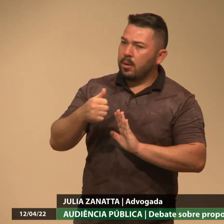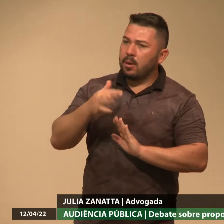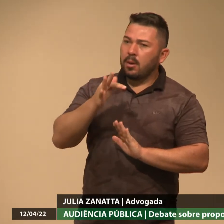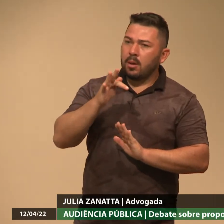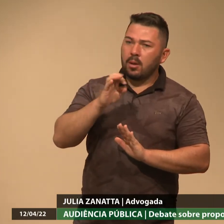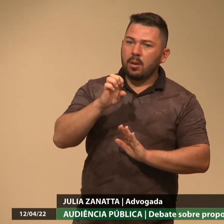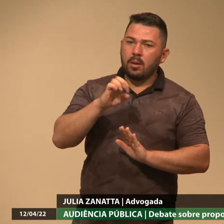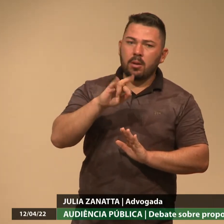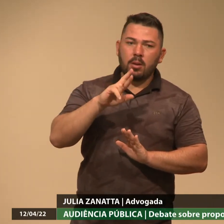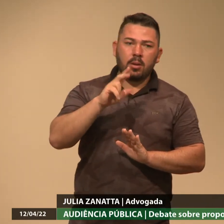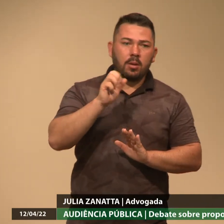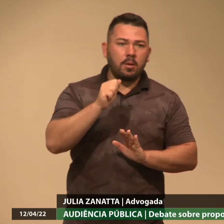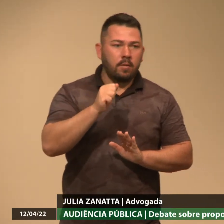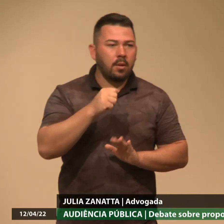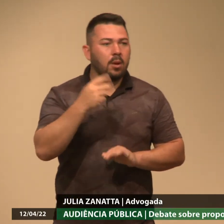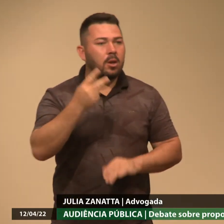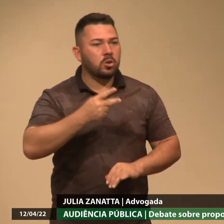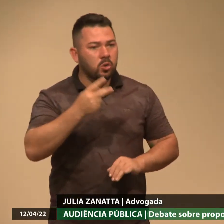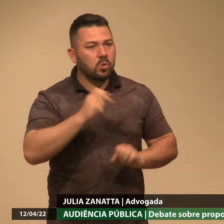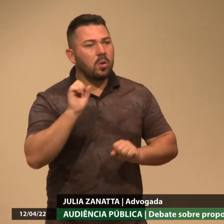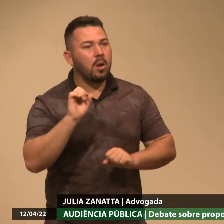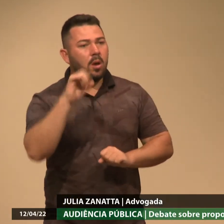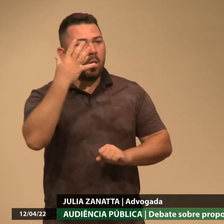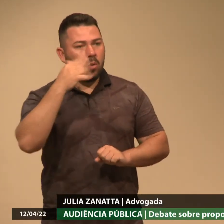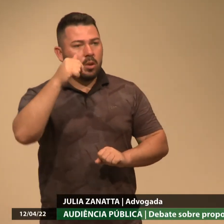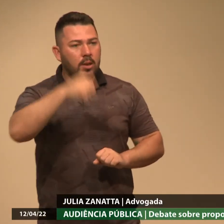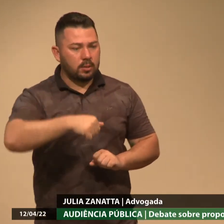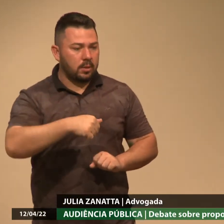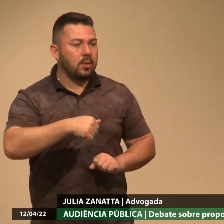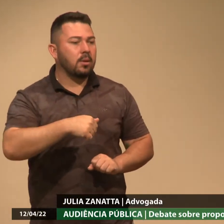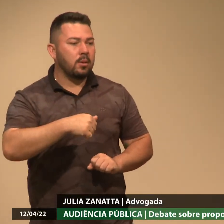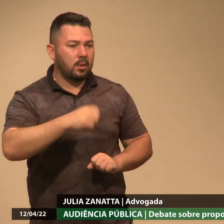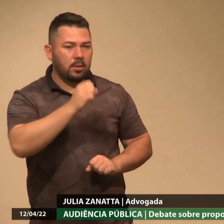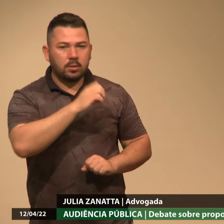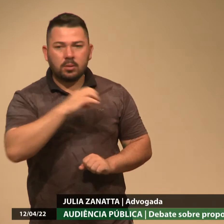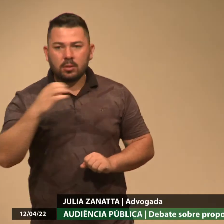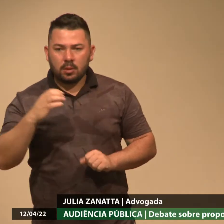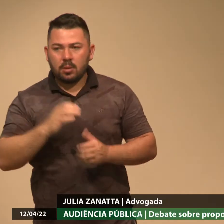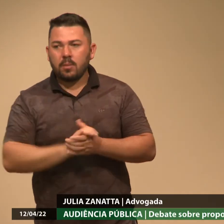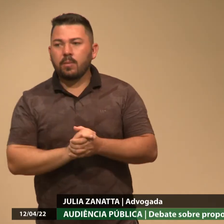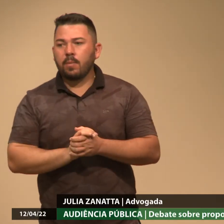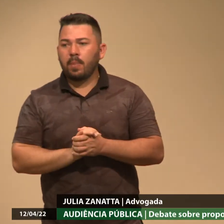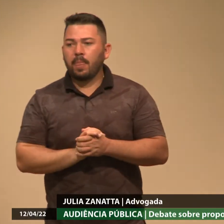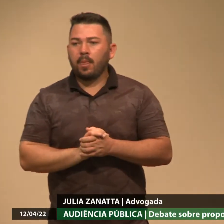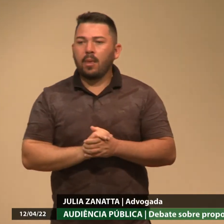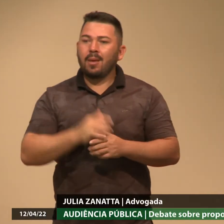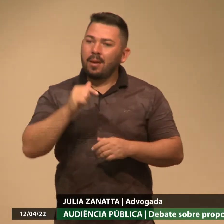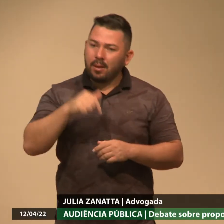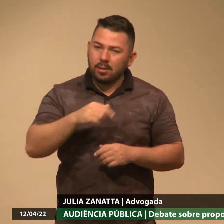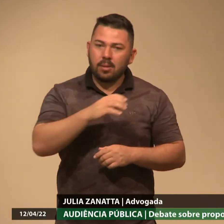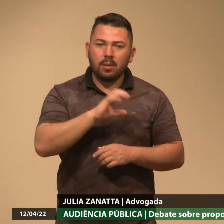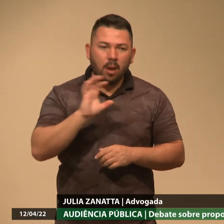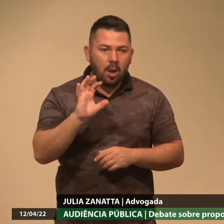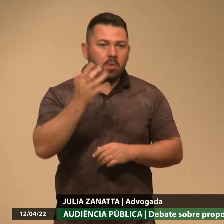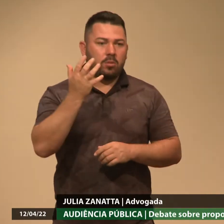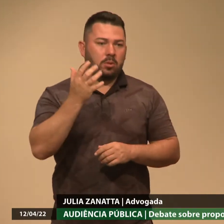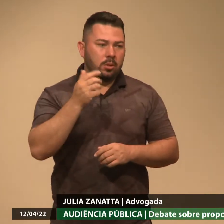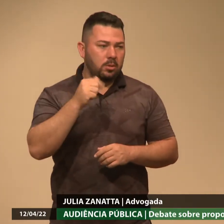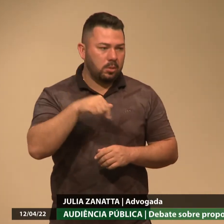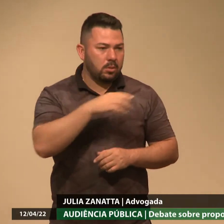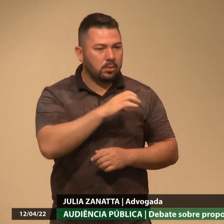do Brasil as duas acontecem em Santa Catarina o copo de Segurança Pública acontece em Santa Catarina